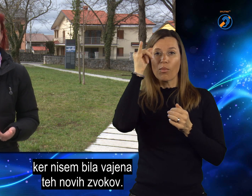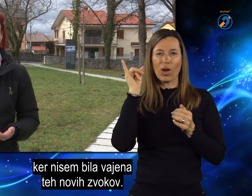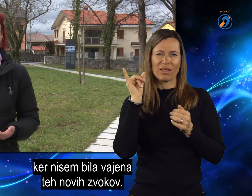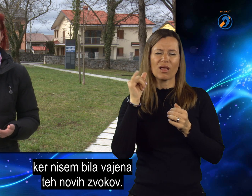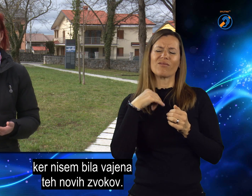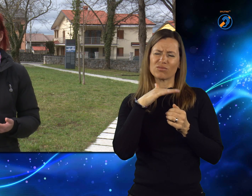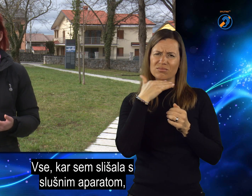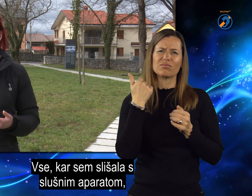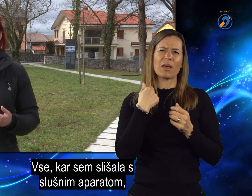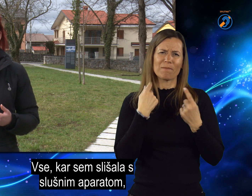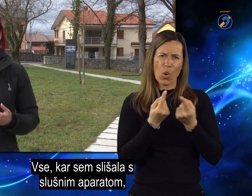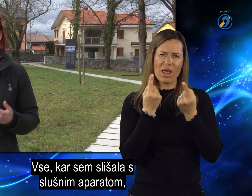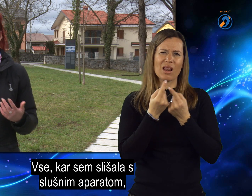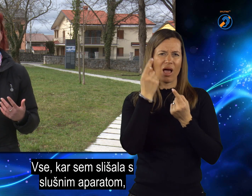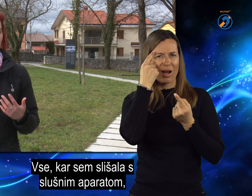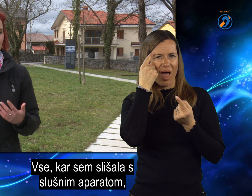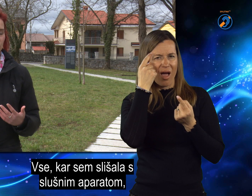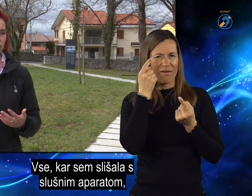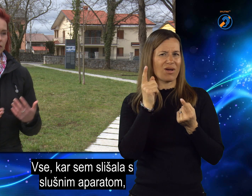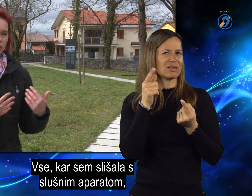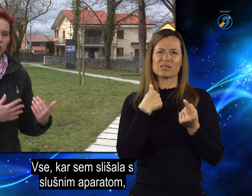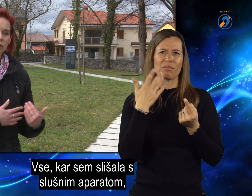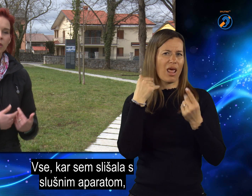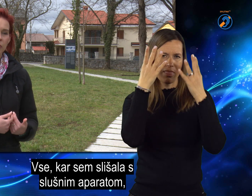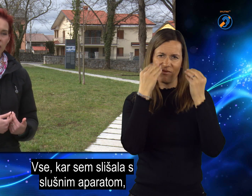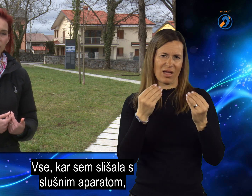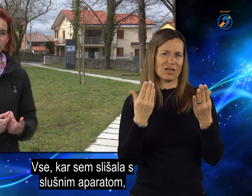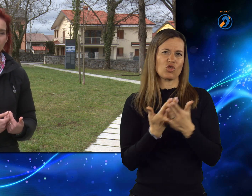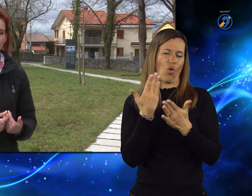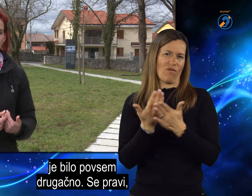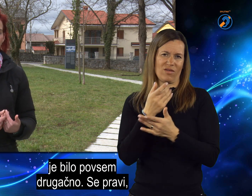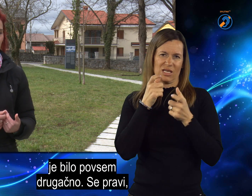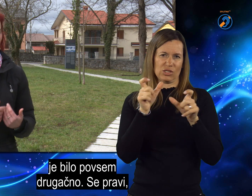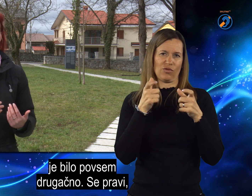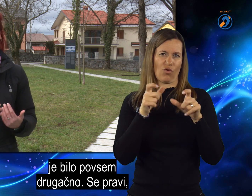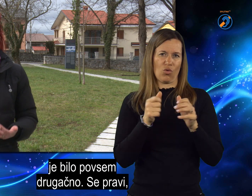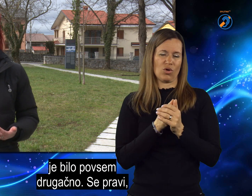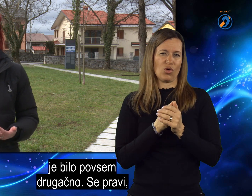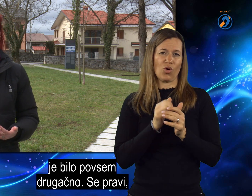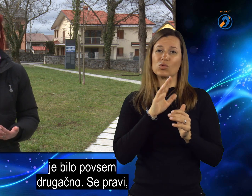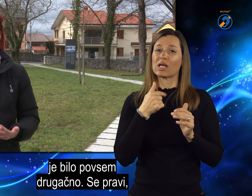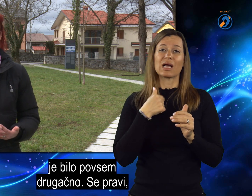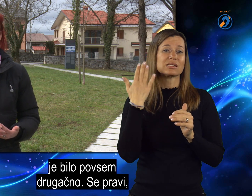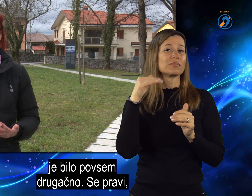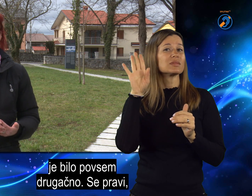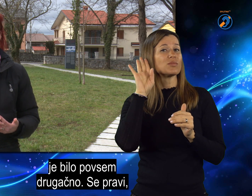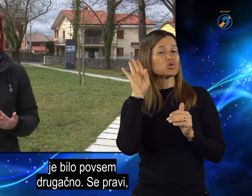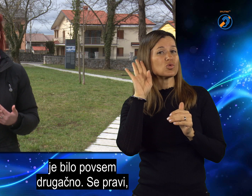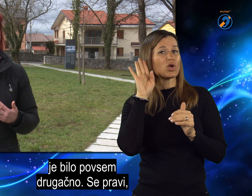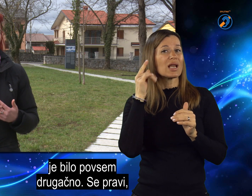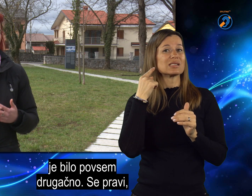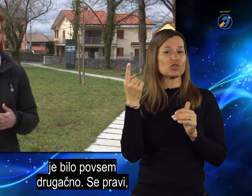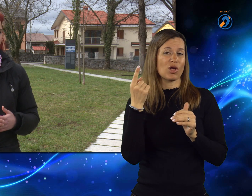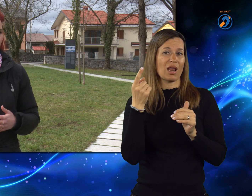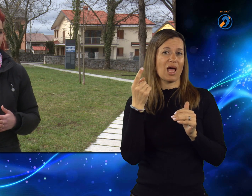novih zvokov. Vse, kar sem slišala s slušnim aparatom, je povsem drugačen.